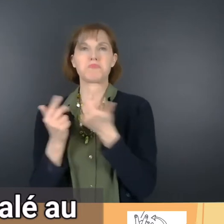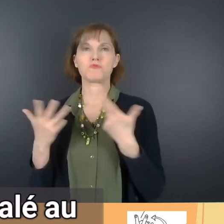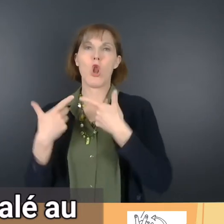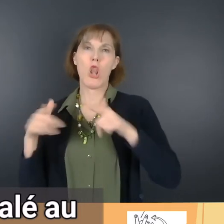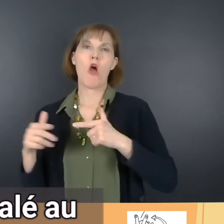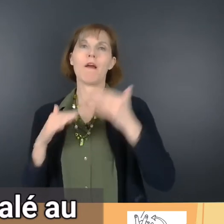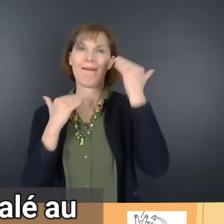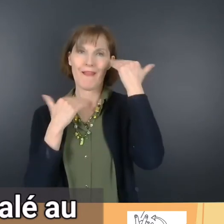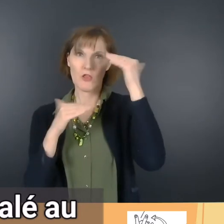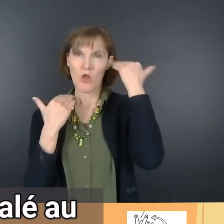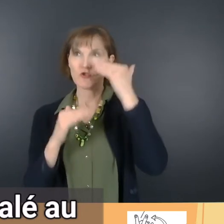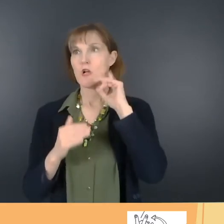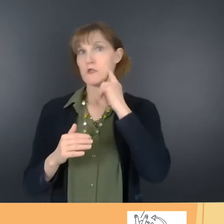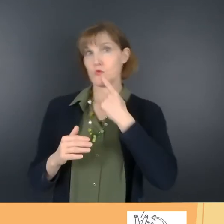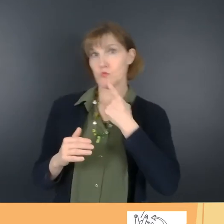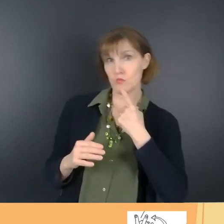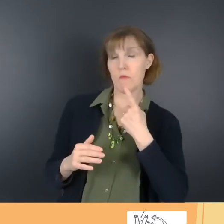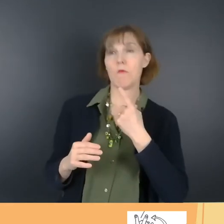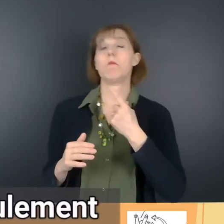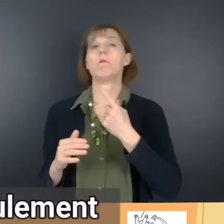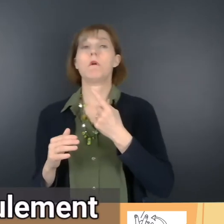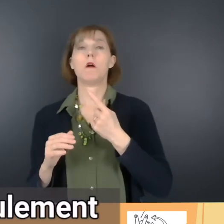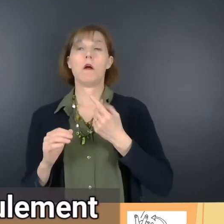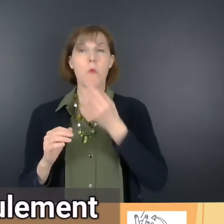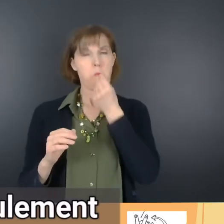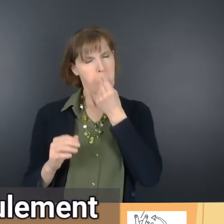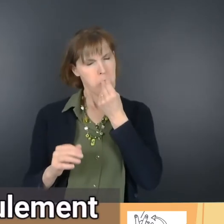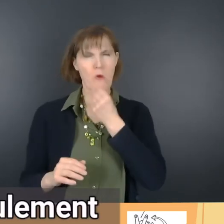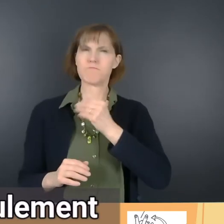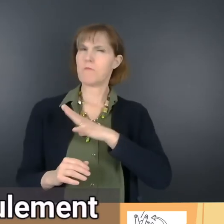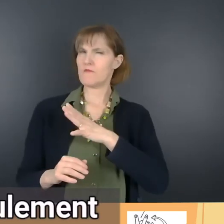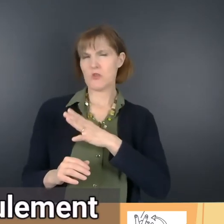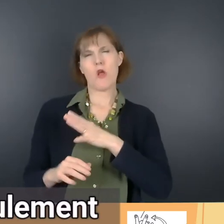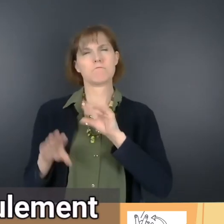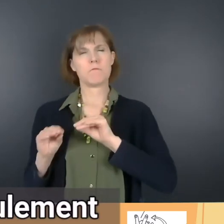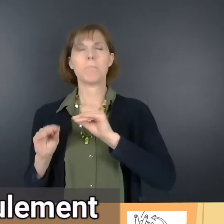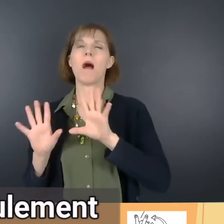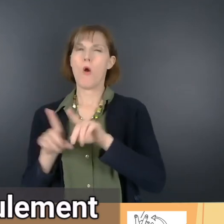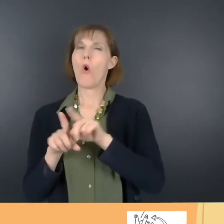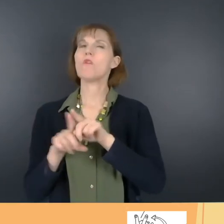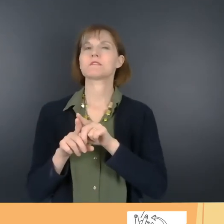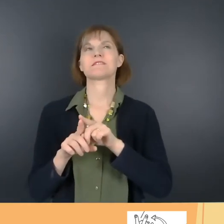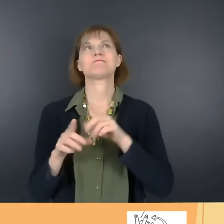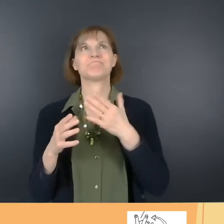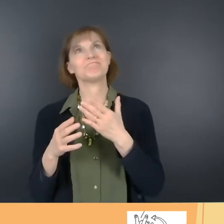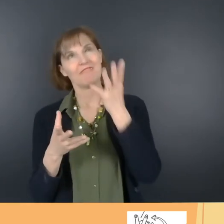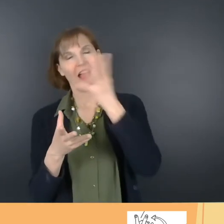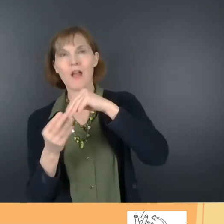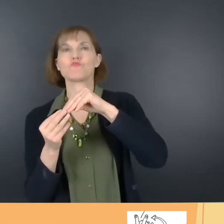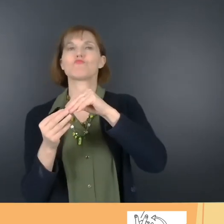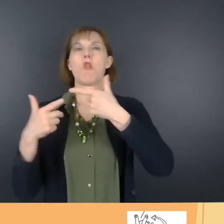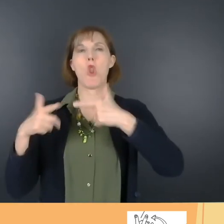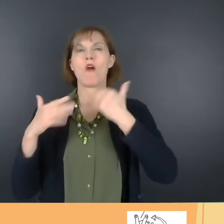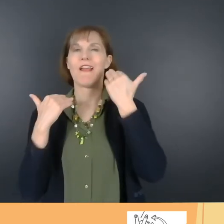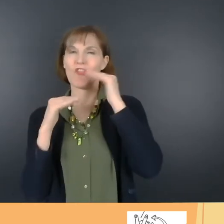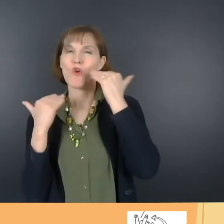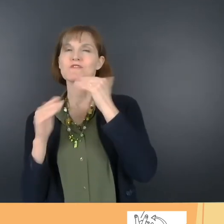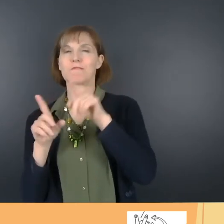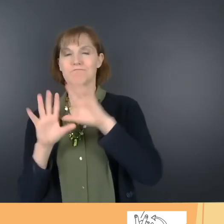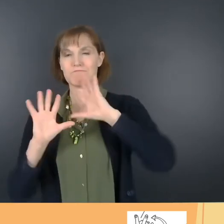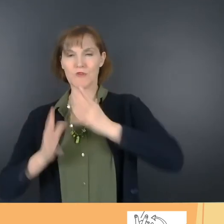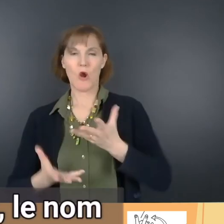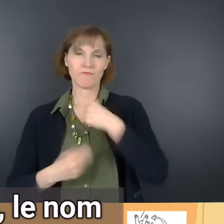calé au niveau des langues étrangères. Il n'est pas seulement sourd et puis très bon formateur, mais il est aussi bien calé en langue étrangère.